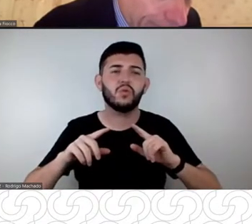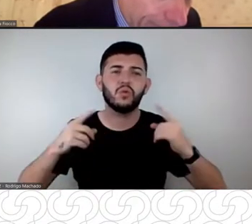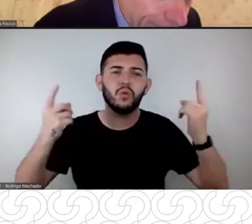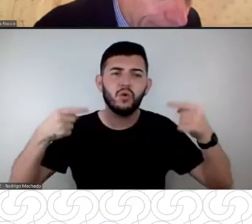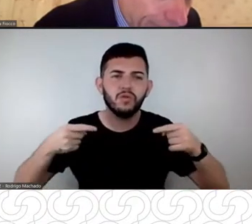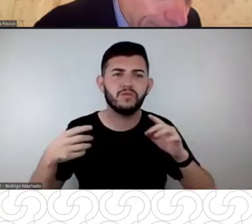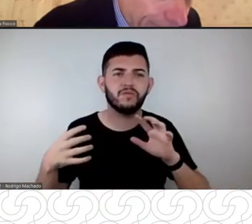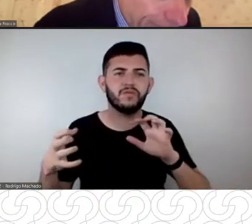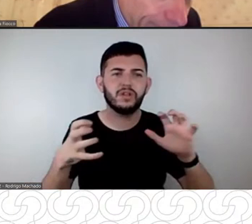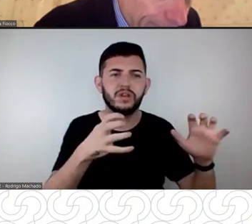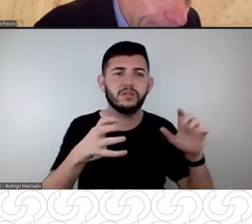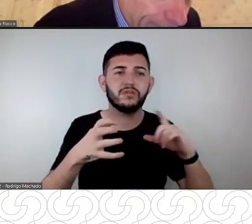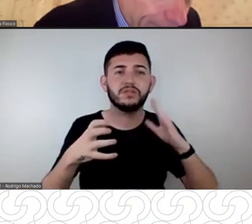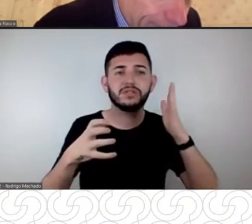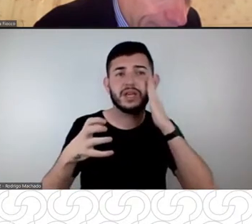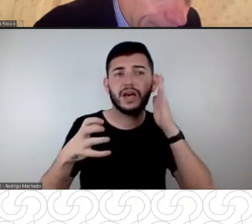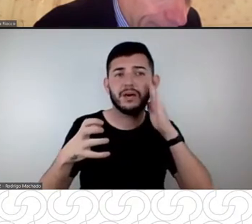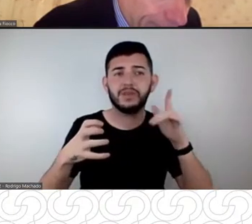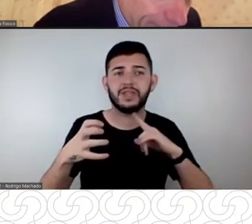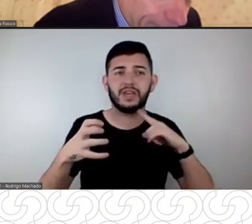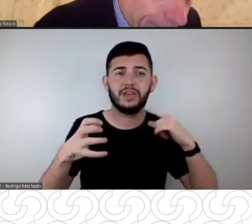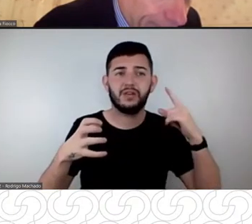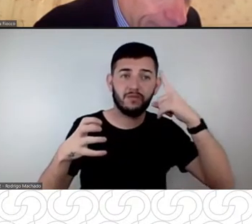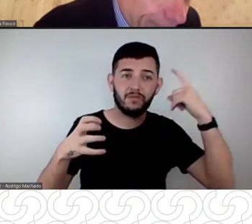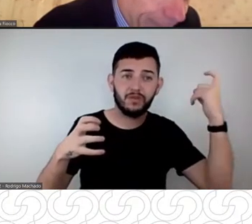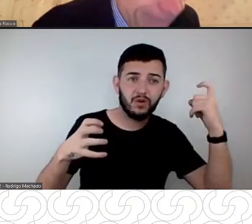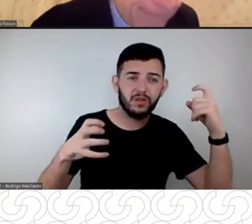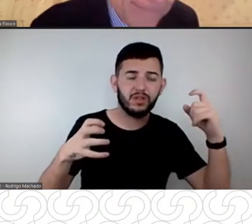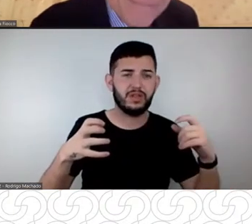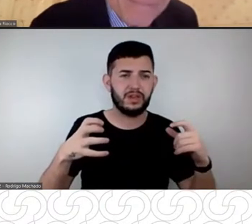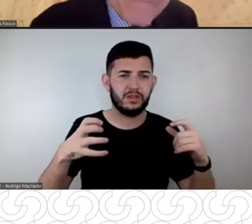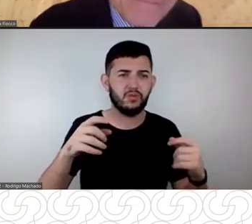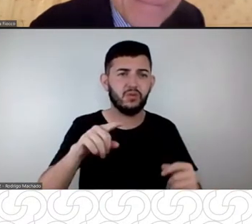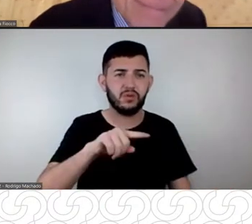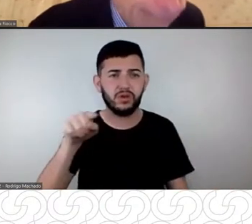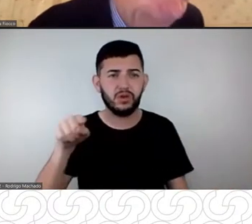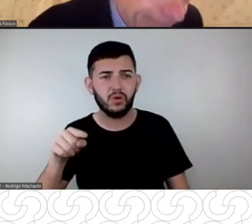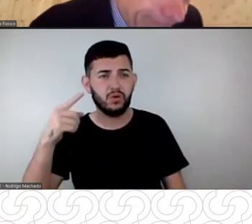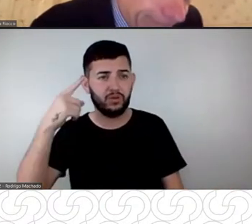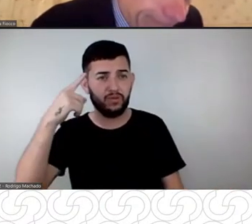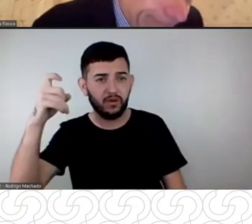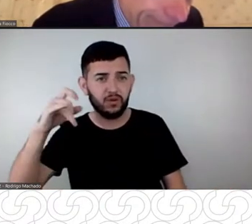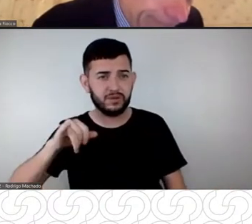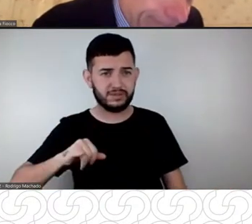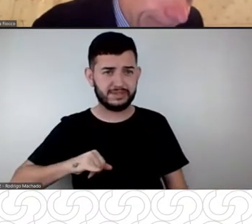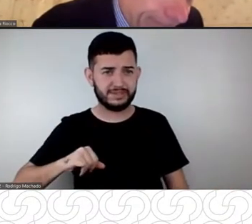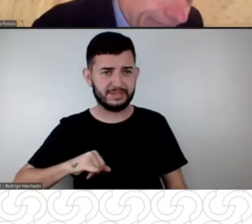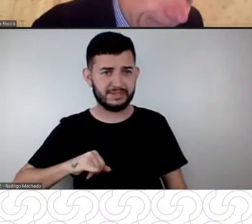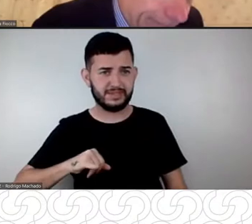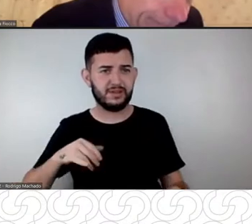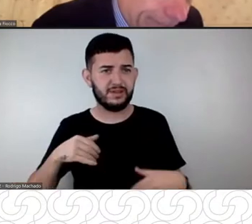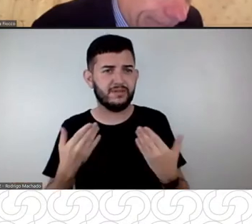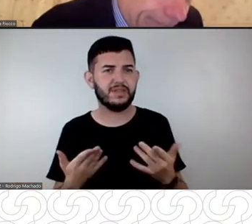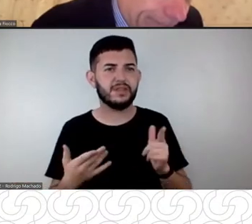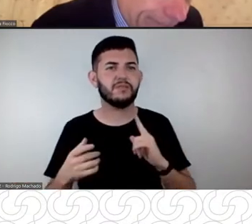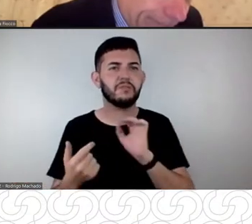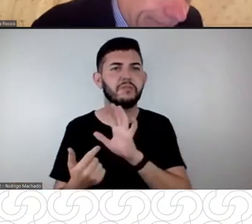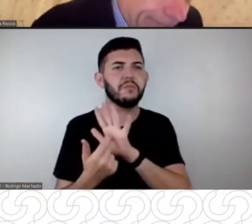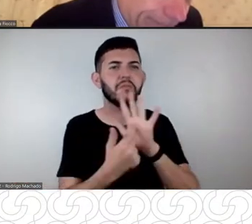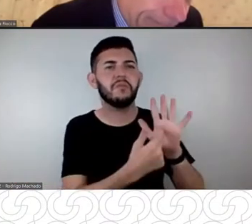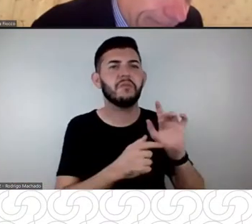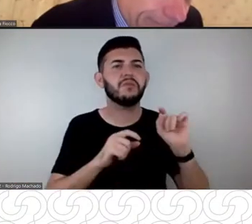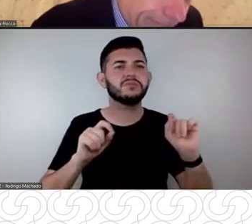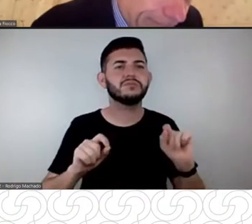agredido, que deixa subentendido, não é, uma constatação que nós a cada